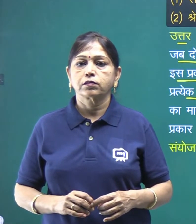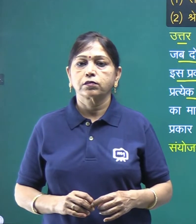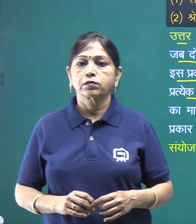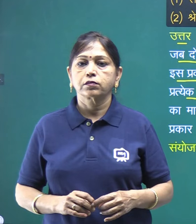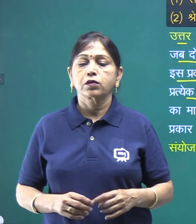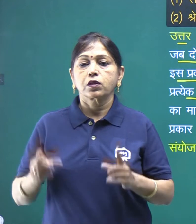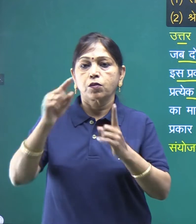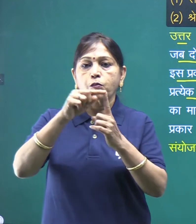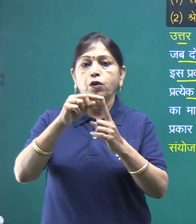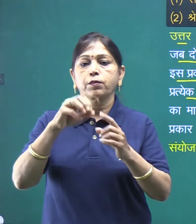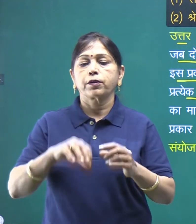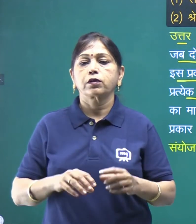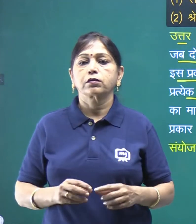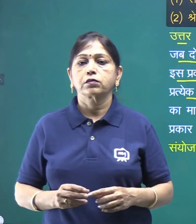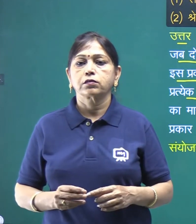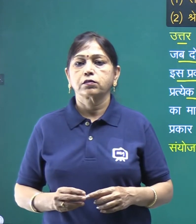सिरों पर